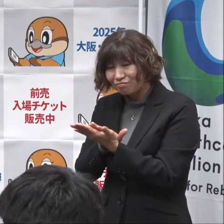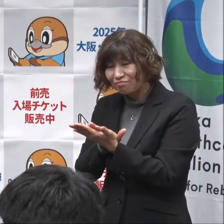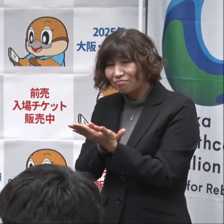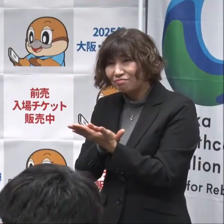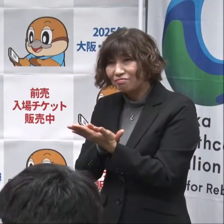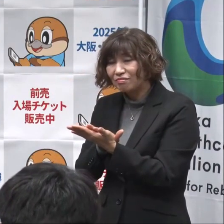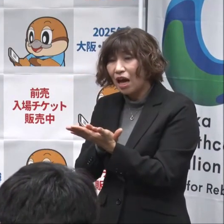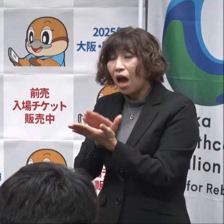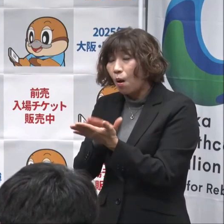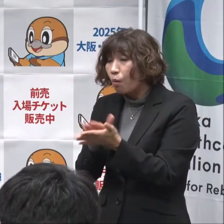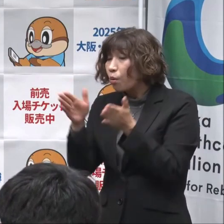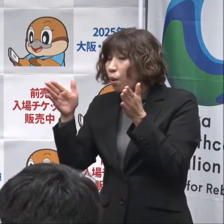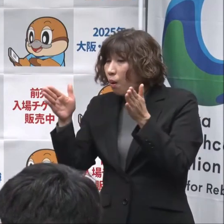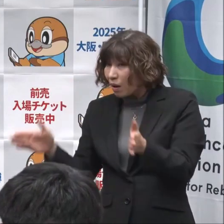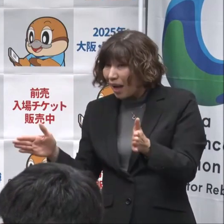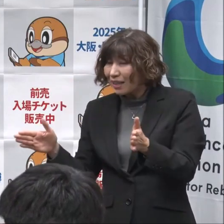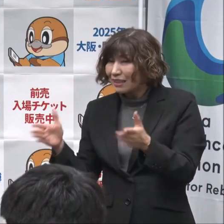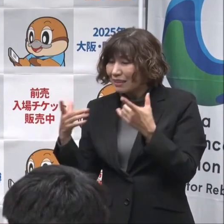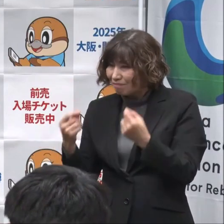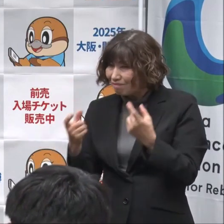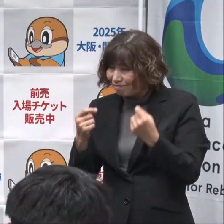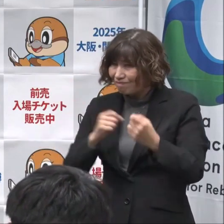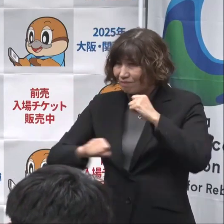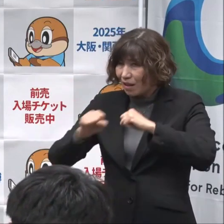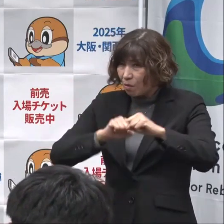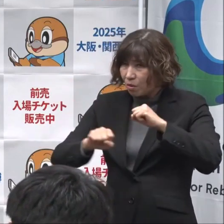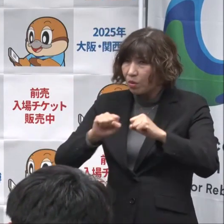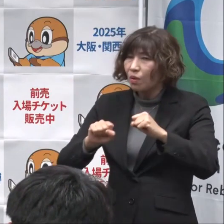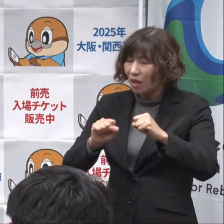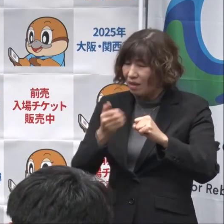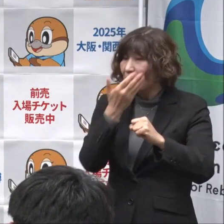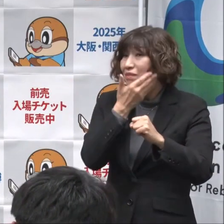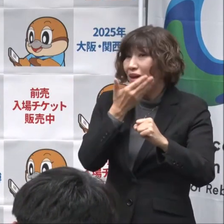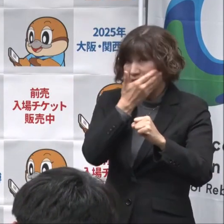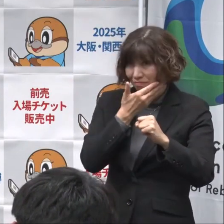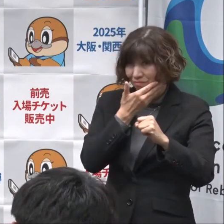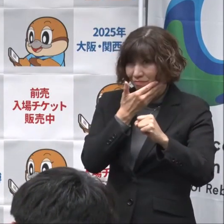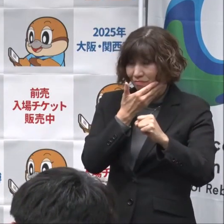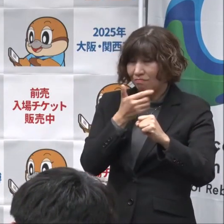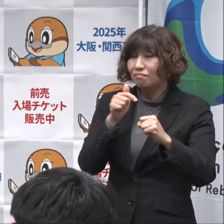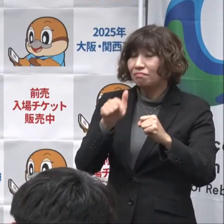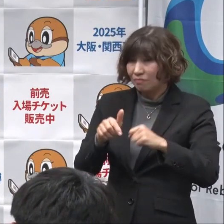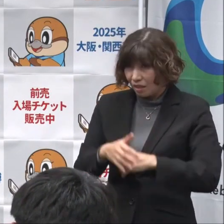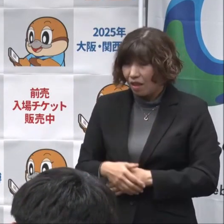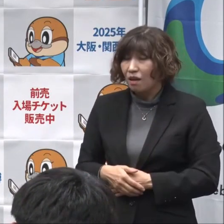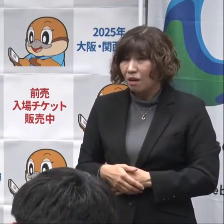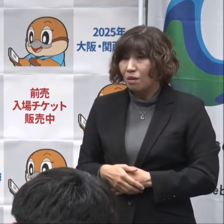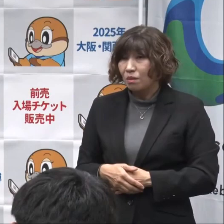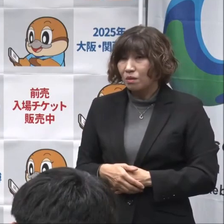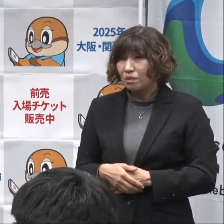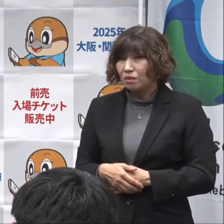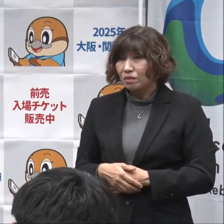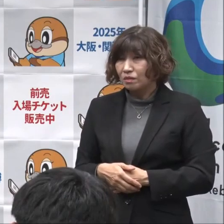その間に適切な行動を取るというのが極めて重要になってくると思いますから、まあ、そういったことを徹底的